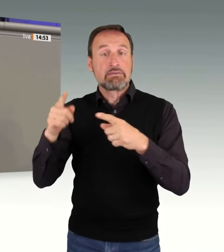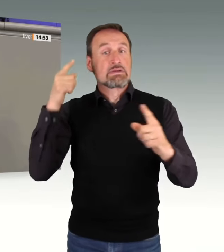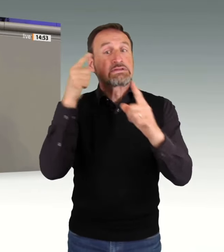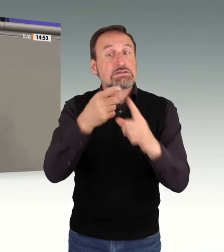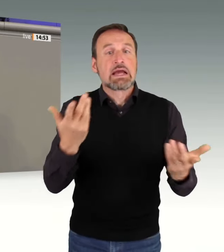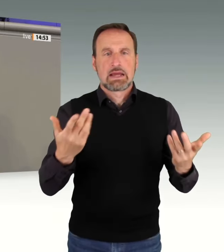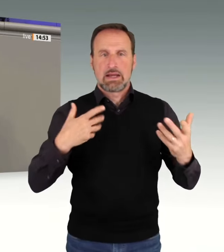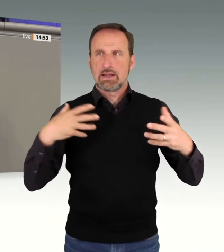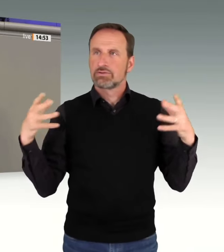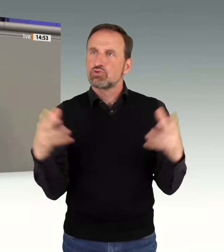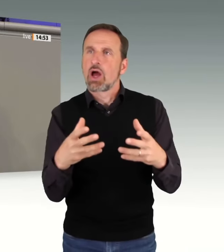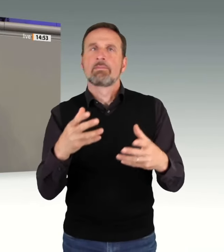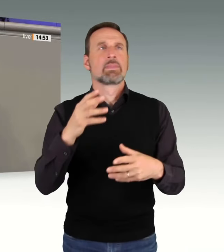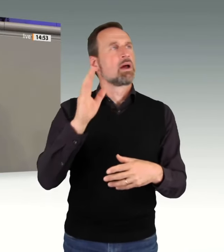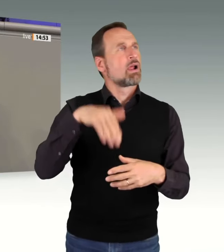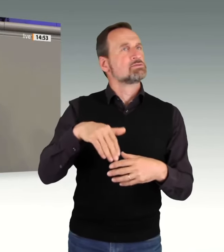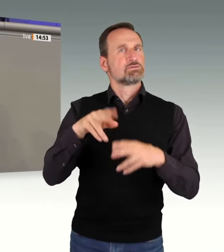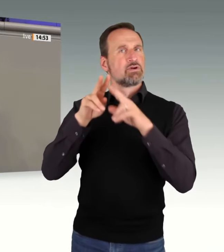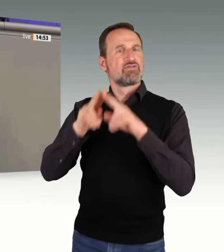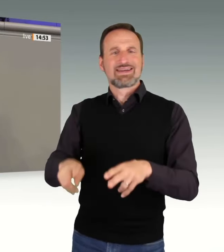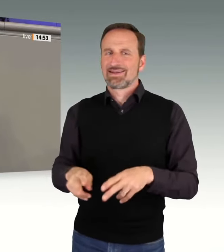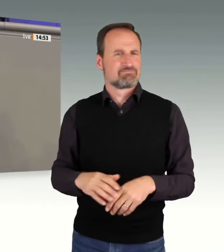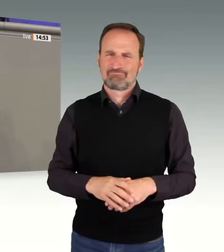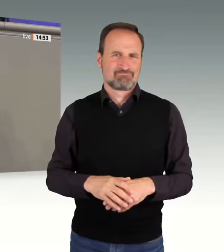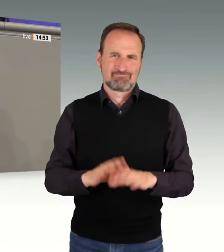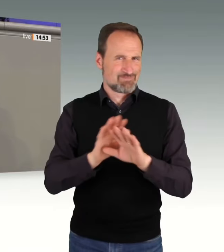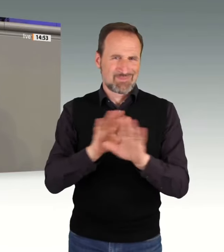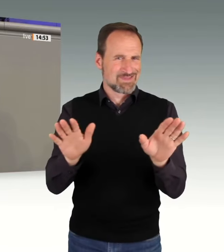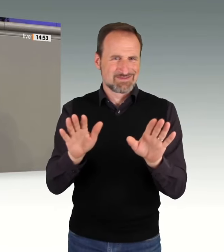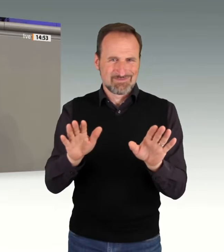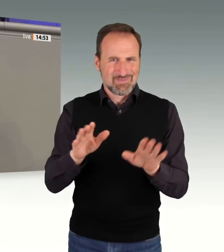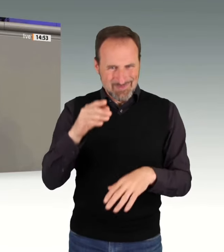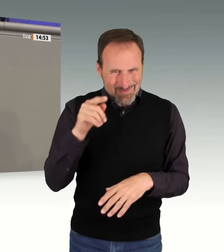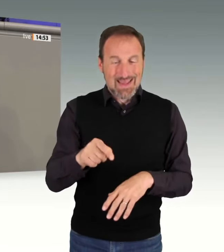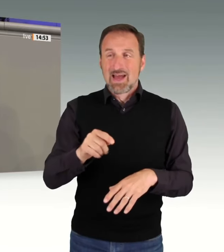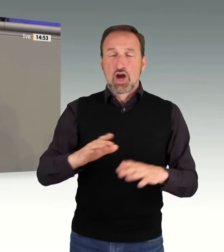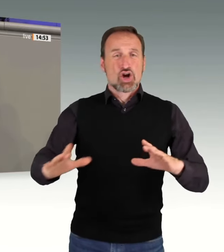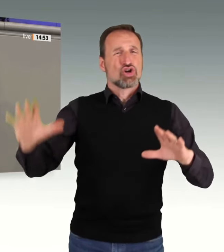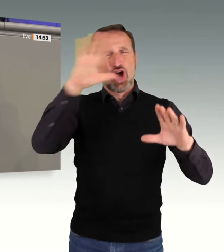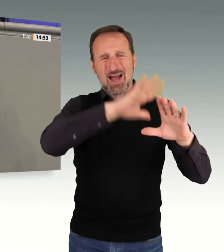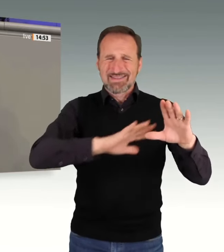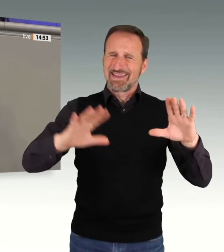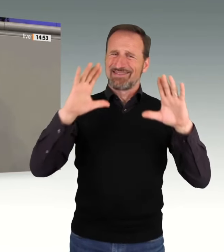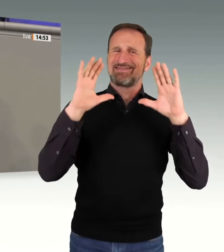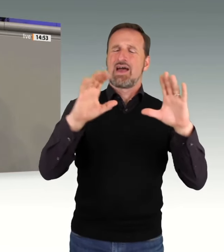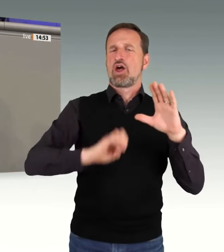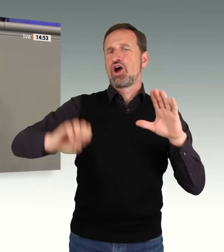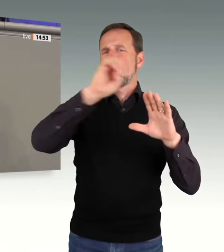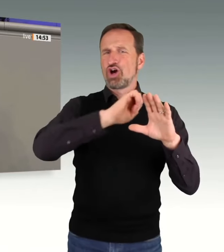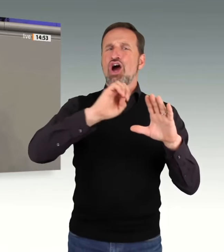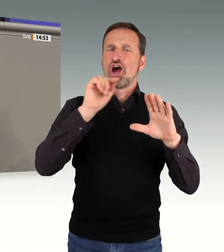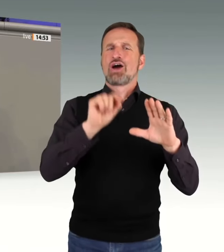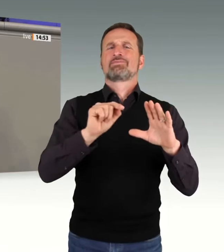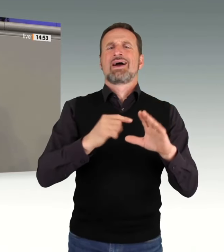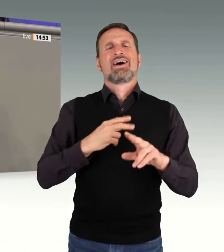Nein. Russland hat andere Ziele, andere Träume. Sie steht alleine gegen uns alle, und deshalb müssen wir alle